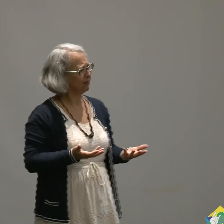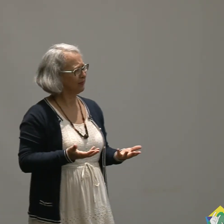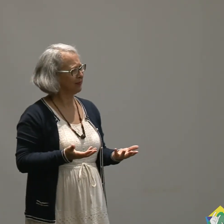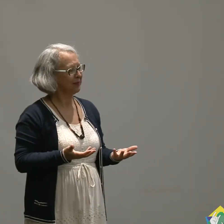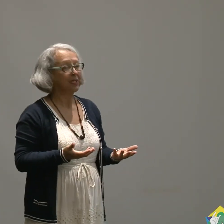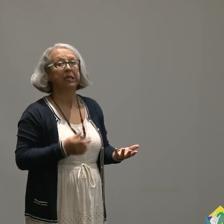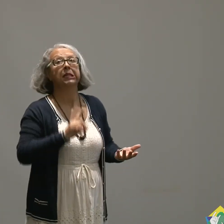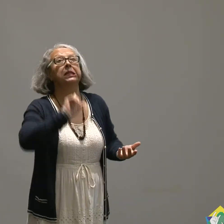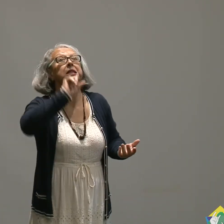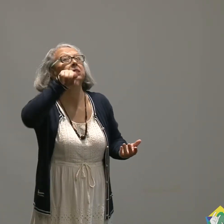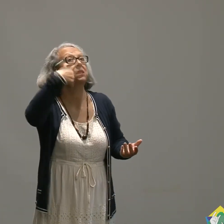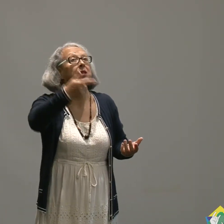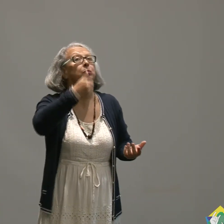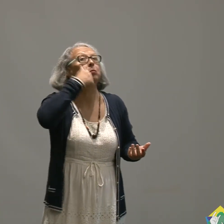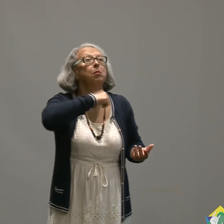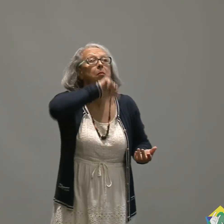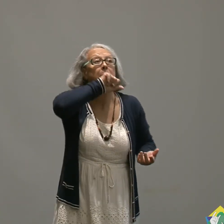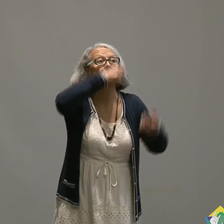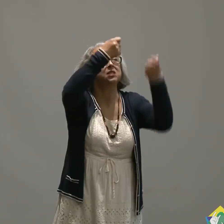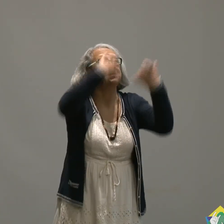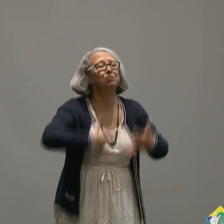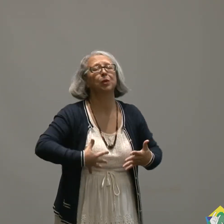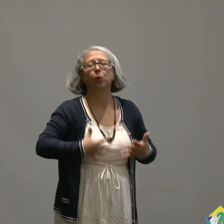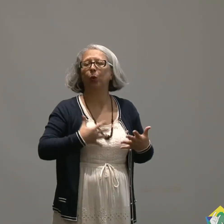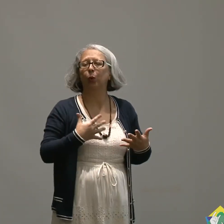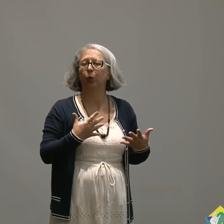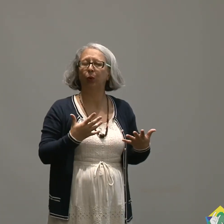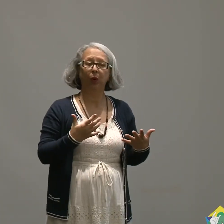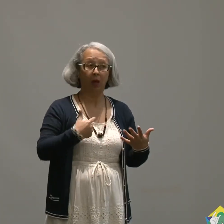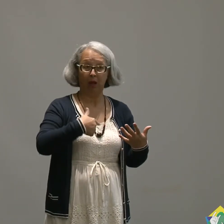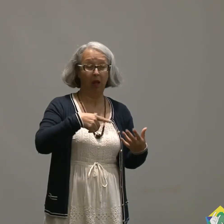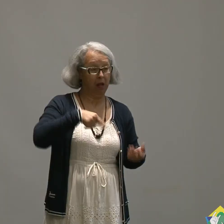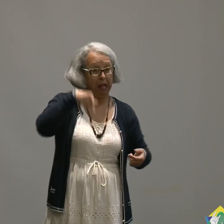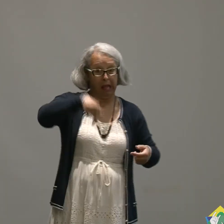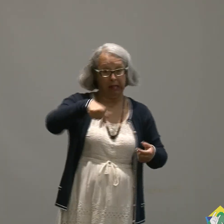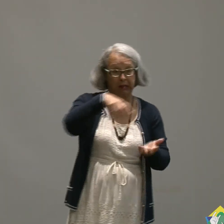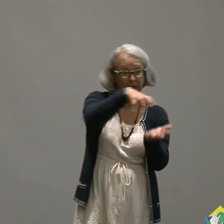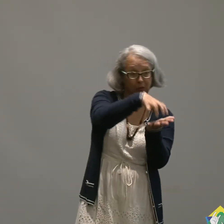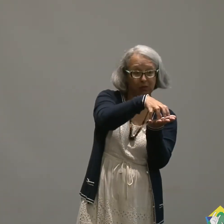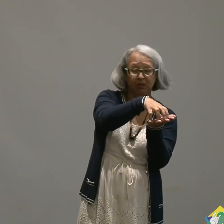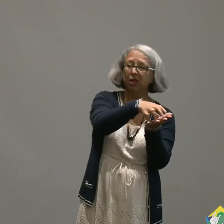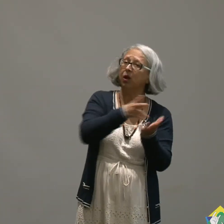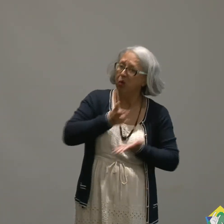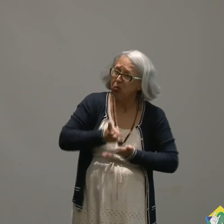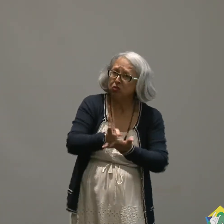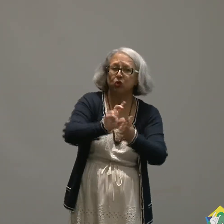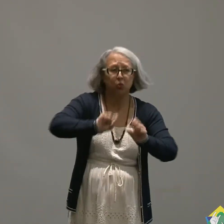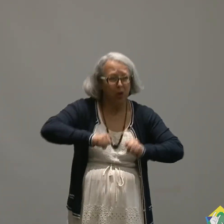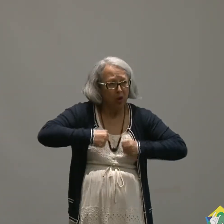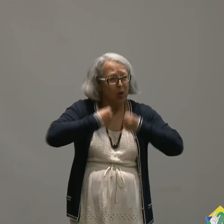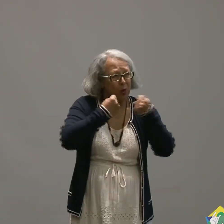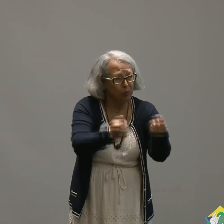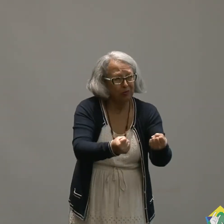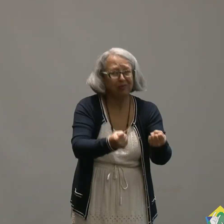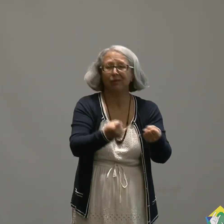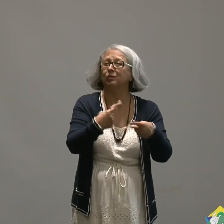leve de se expressar. E depois, a mãe explicou, inclusive para nós, que a aldeia